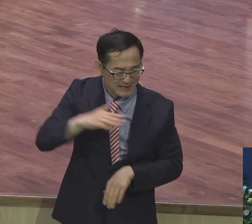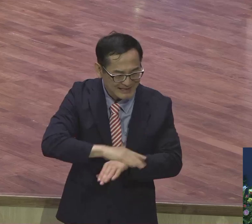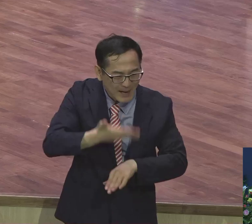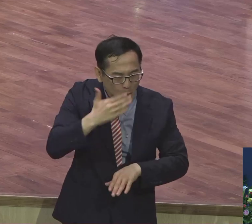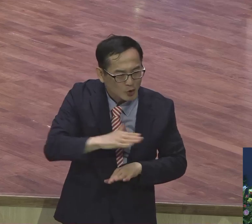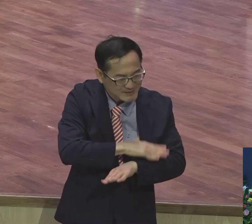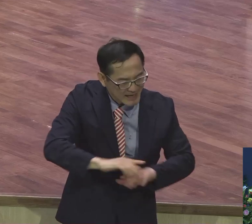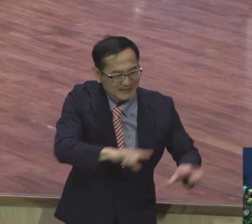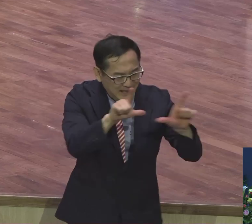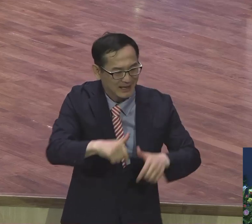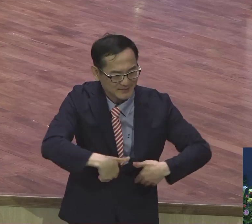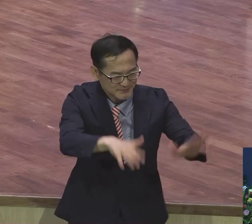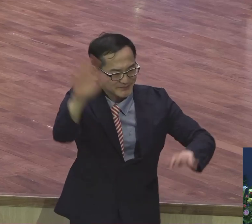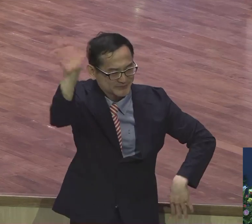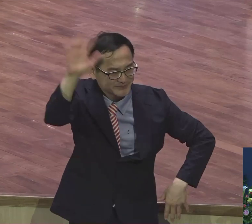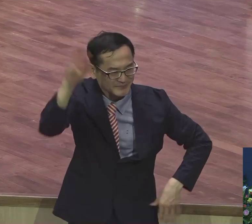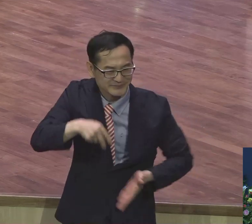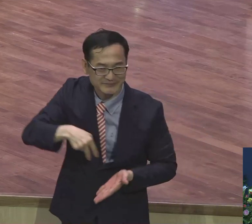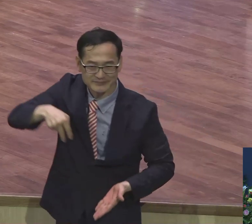살아라 그랬습니까